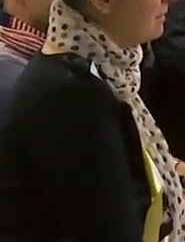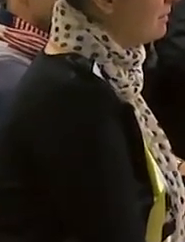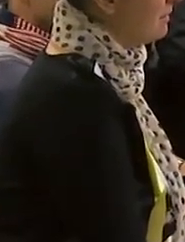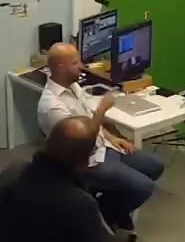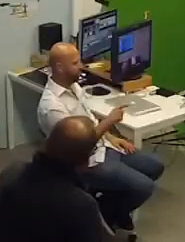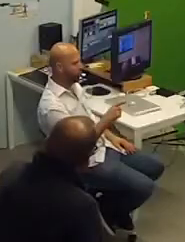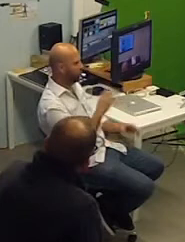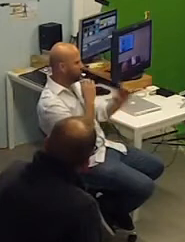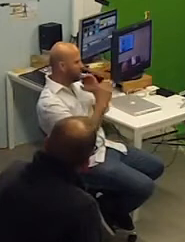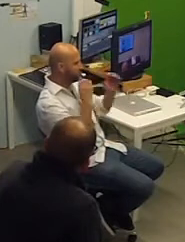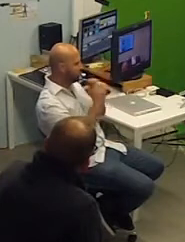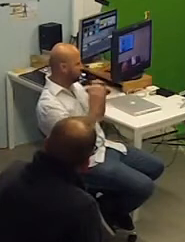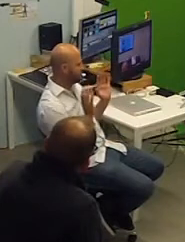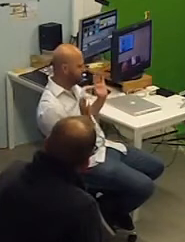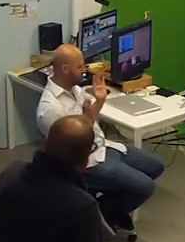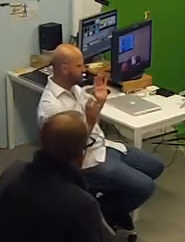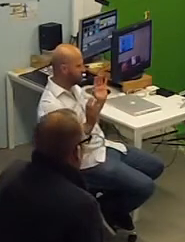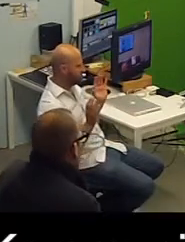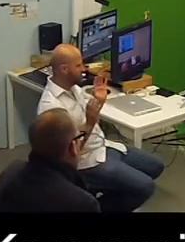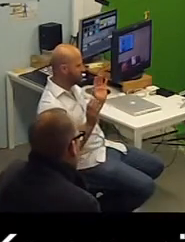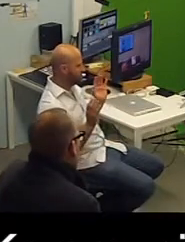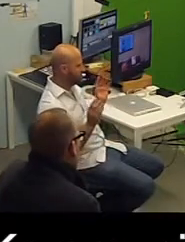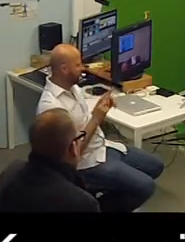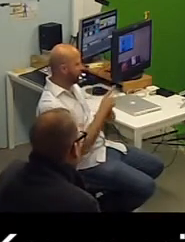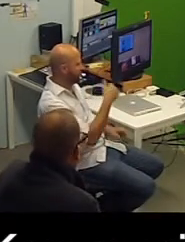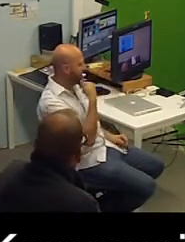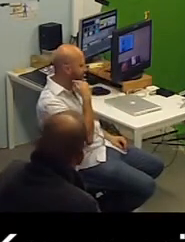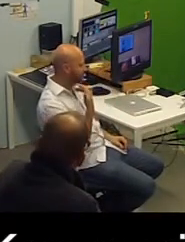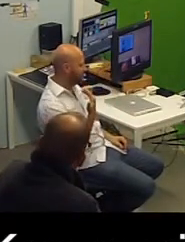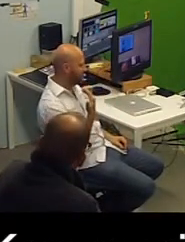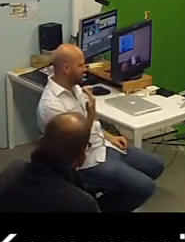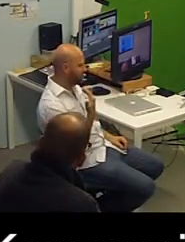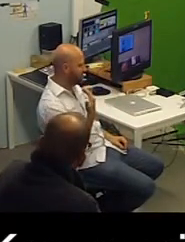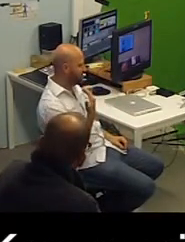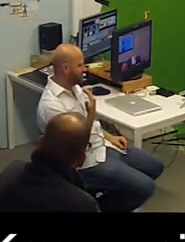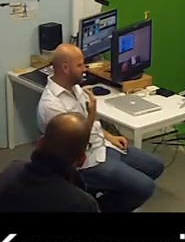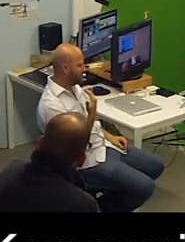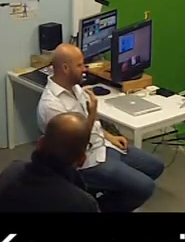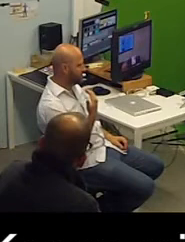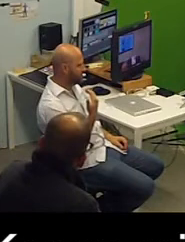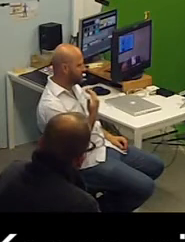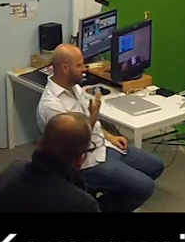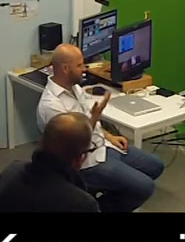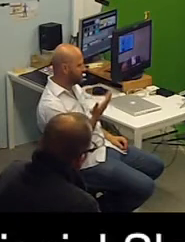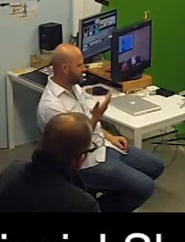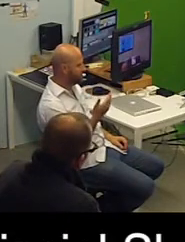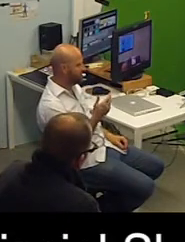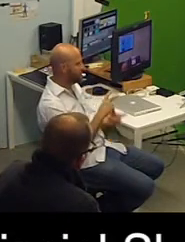Also, die Kamera für die Kommunikation bringt nicht sehr viel. Also, ist wie für uns wichtig, wie ein Telefon.